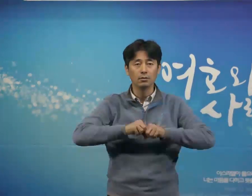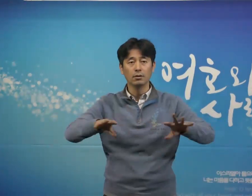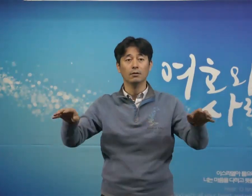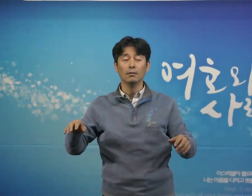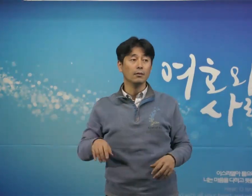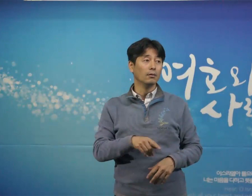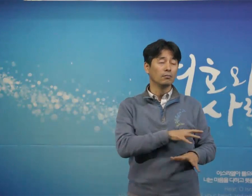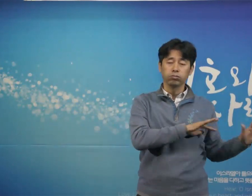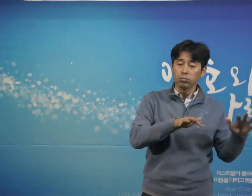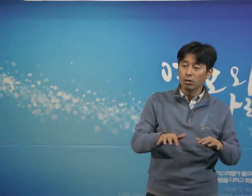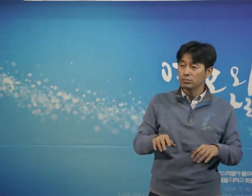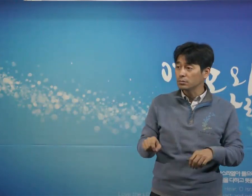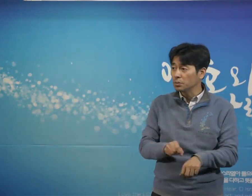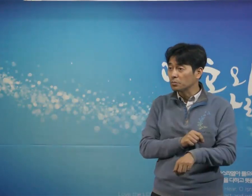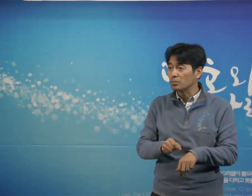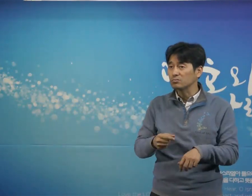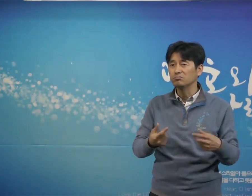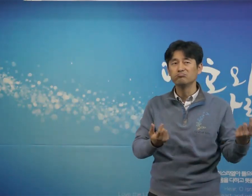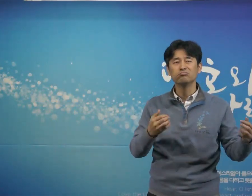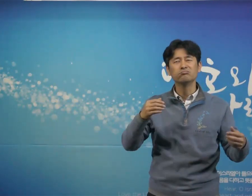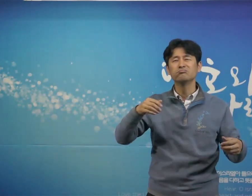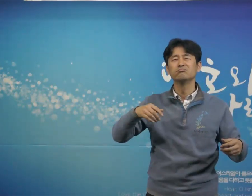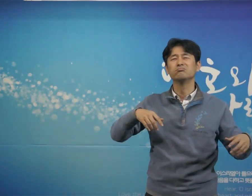예배드리고 그냥 흩어지는 단체가 아니라